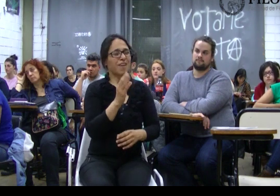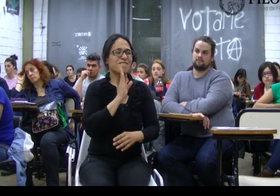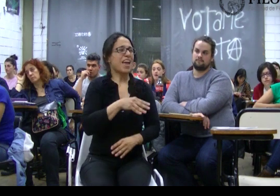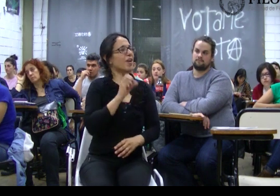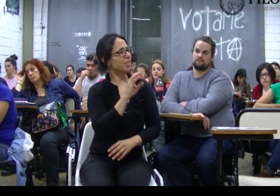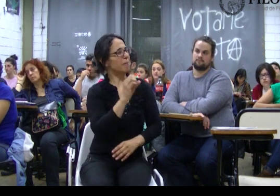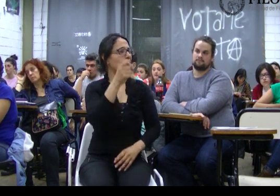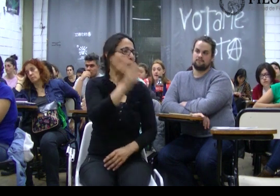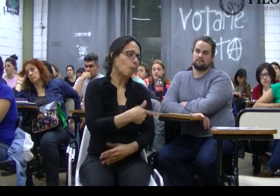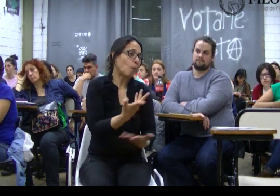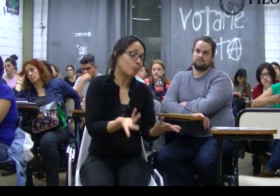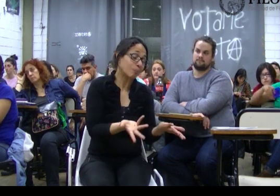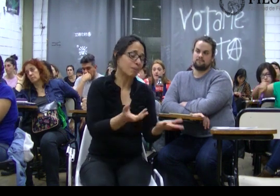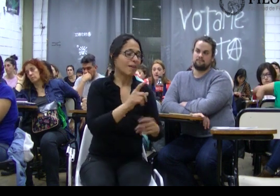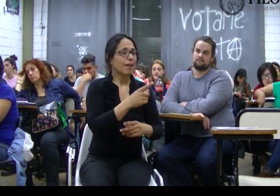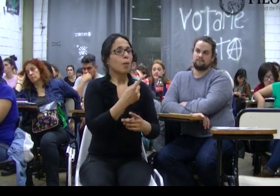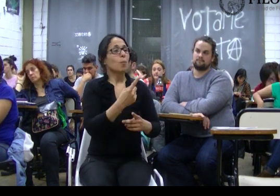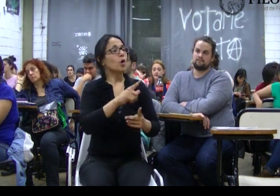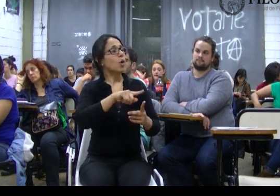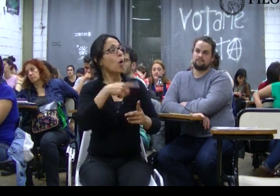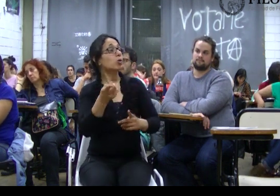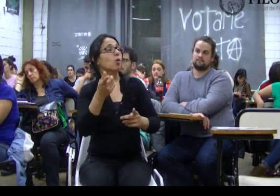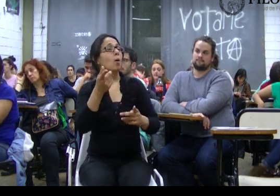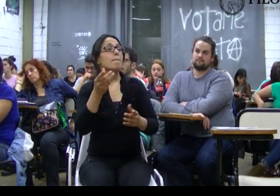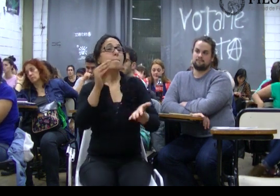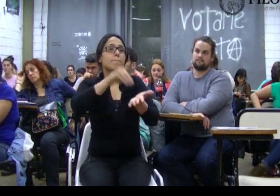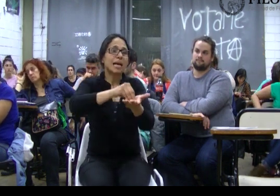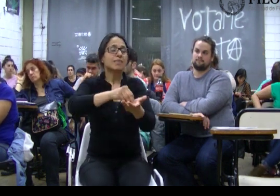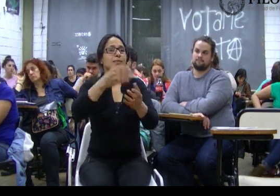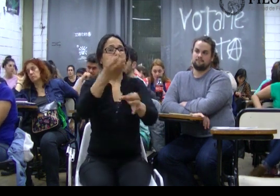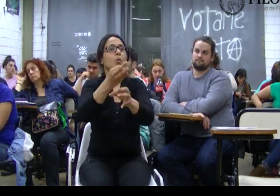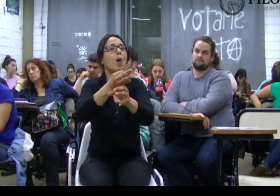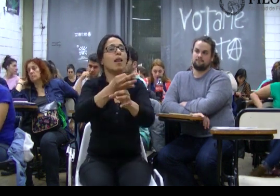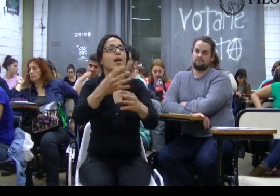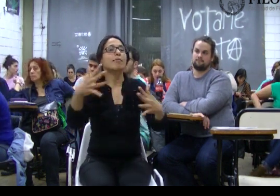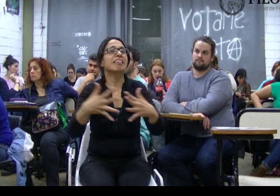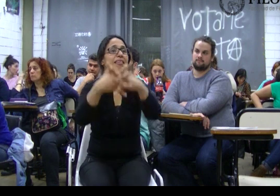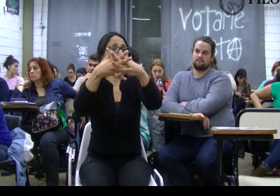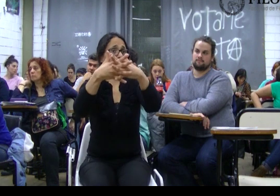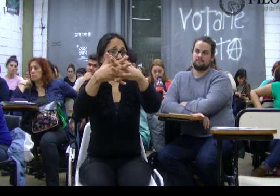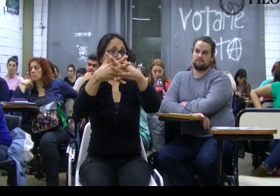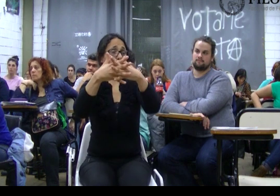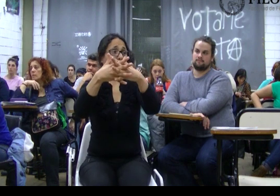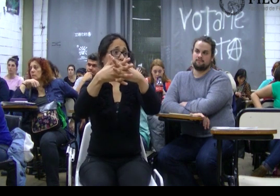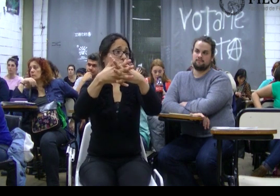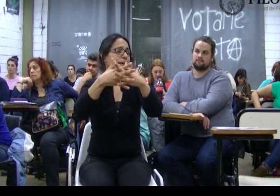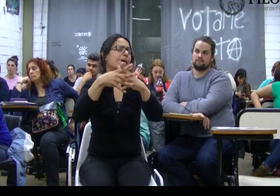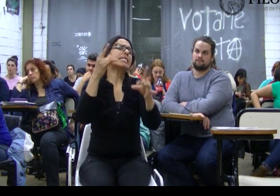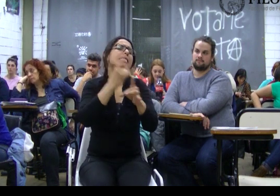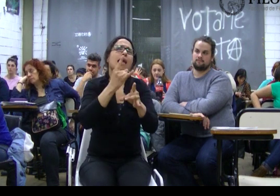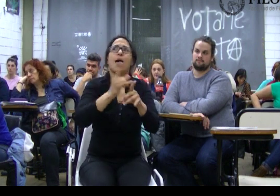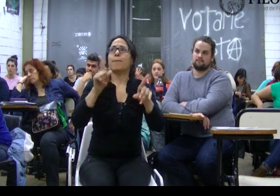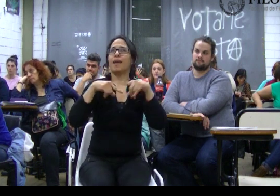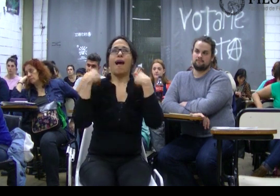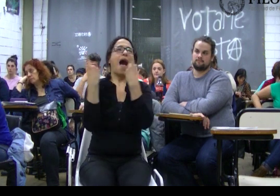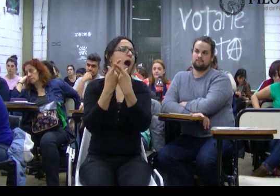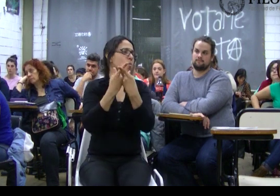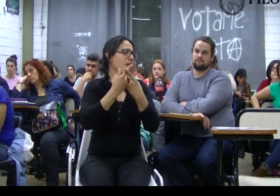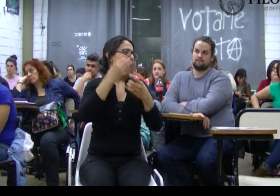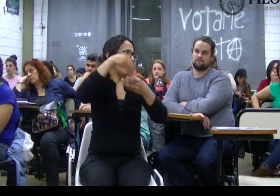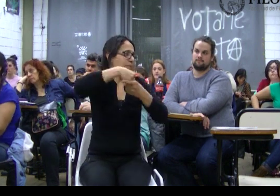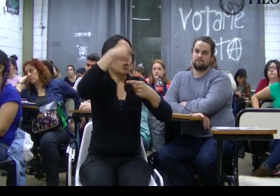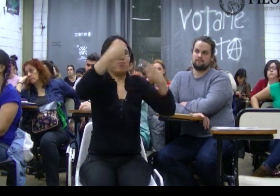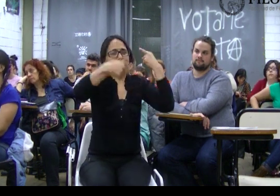vez más escuelas integradoras. Con lo cual, obviamente toda aula es heterogénea, ¿no? De por sí,